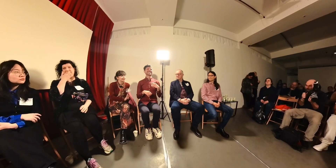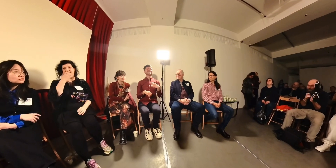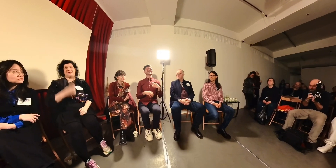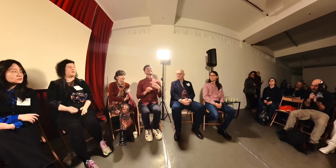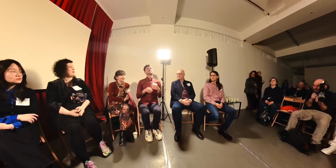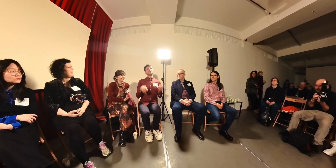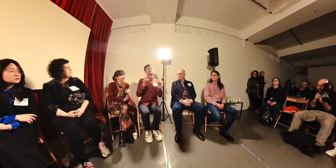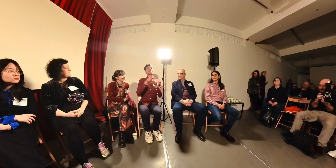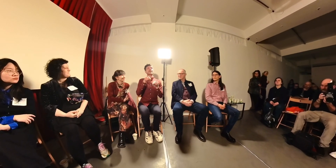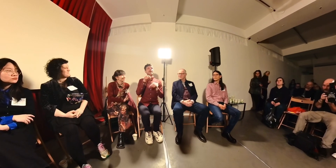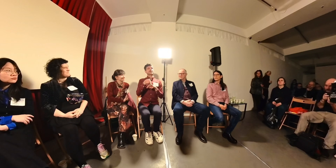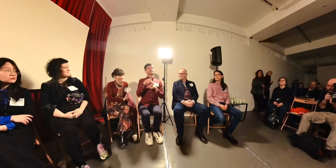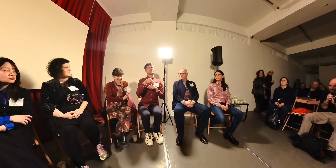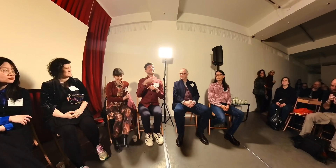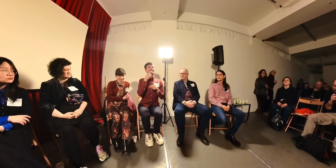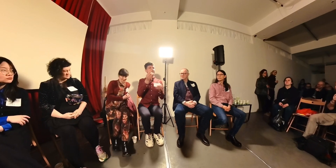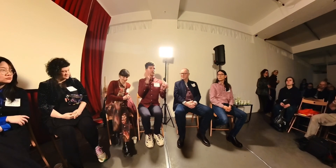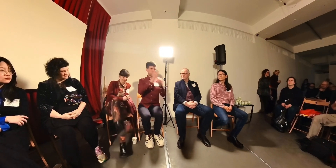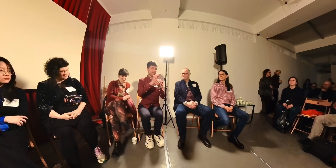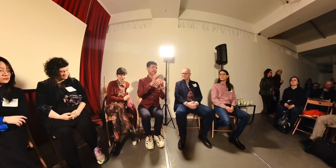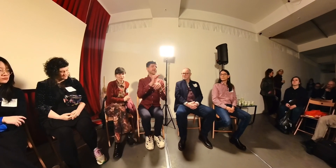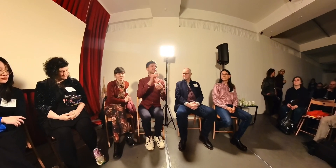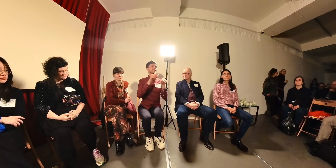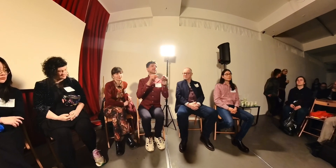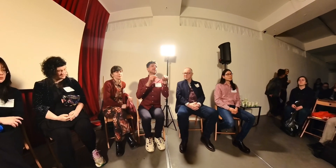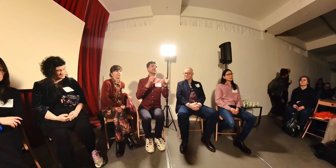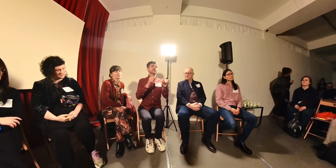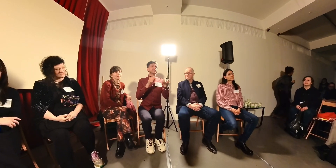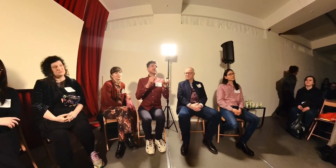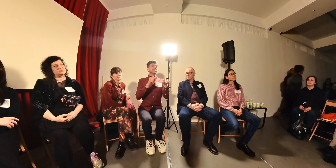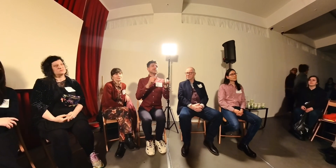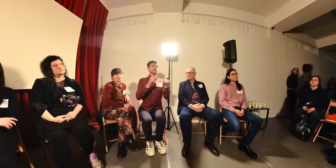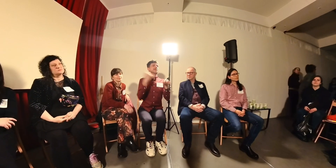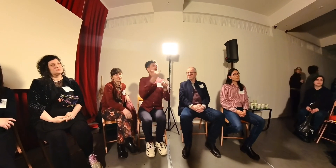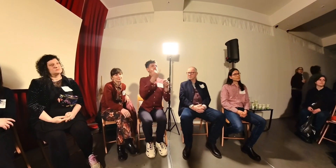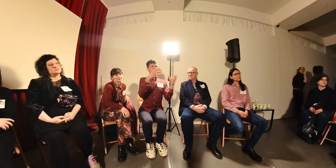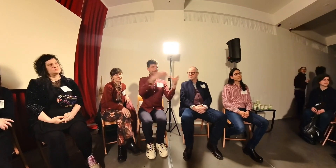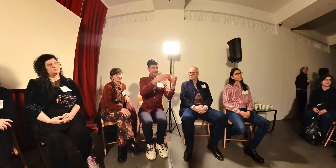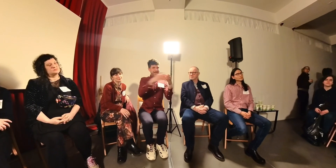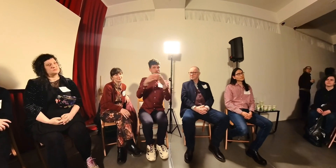tak? A také ještě bych možná doplnil za sebe.